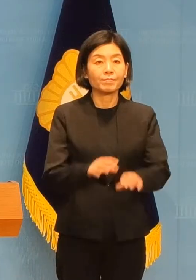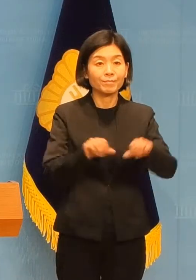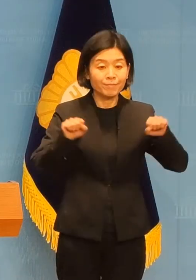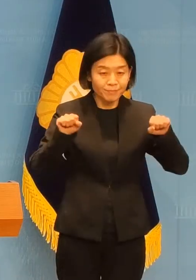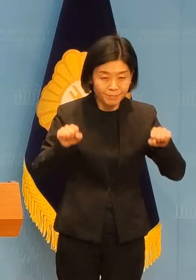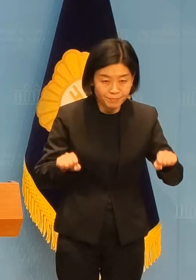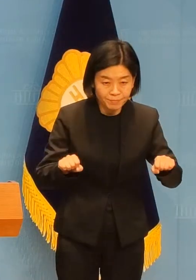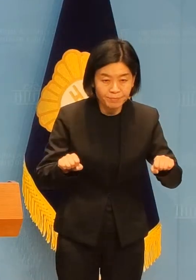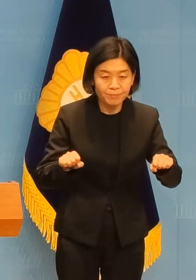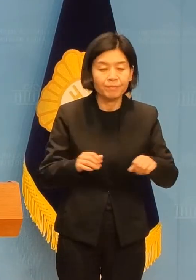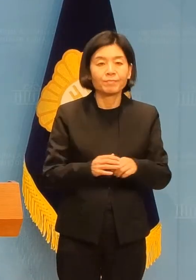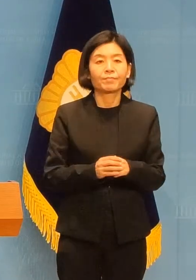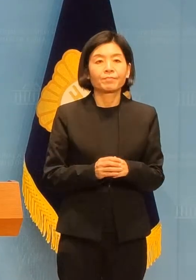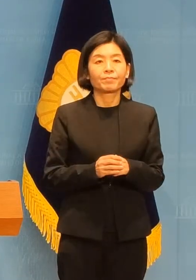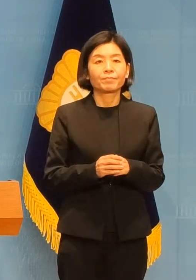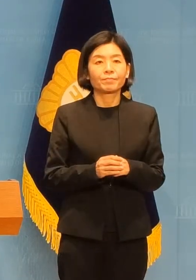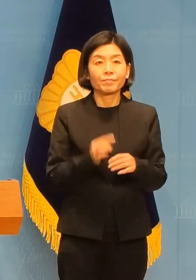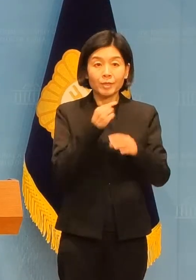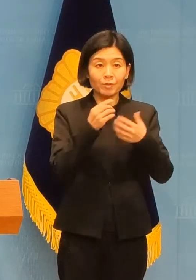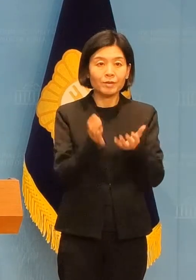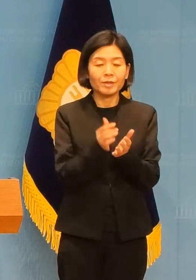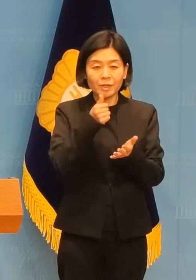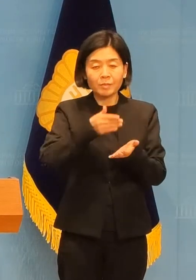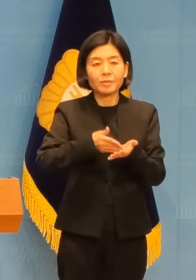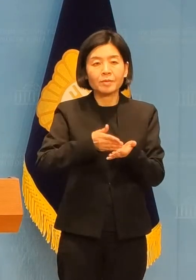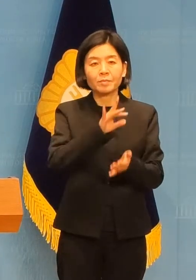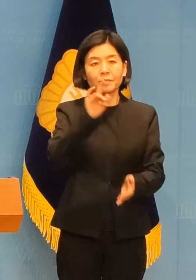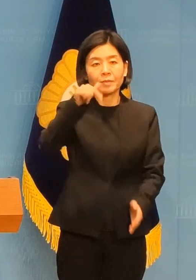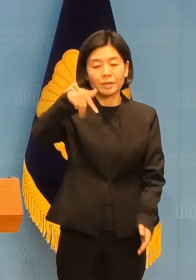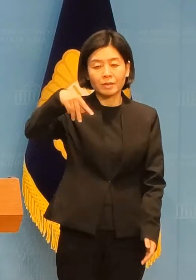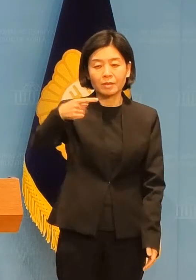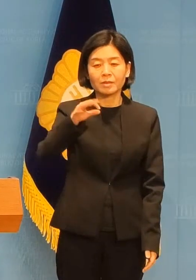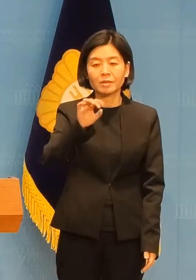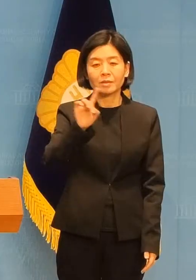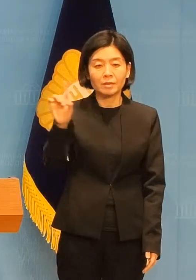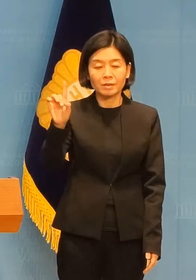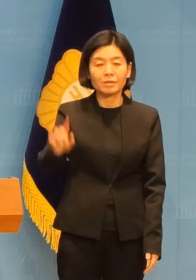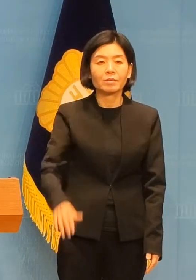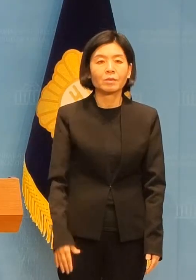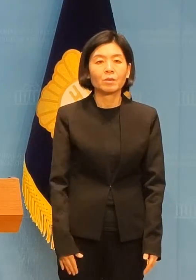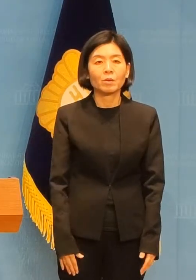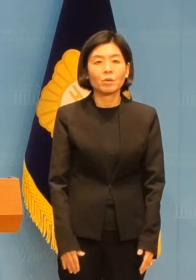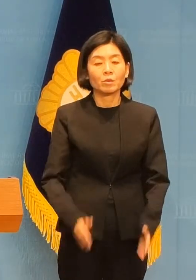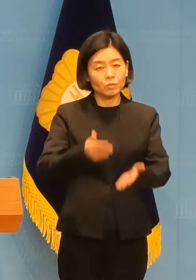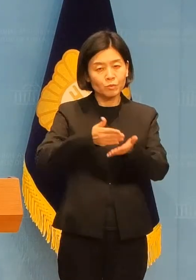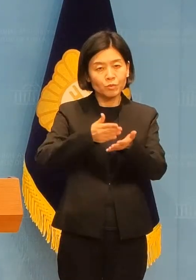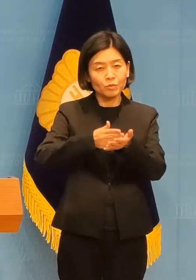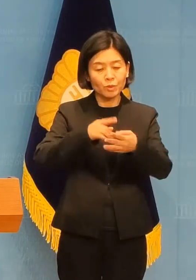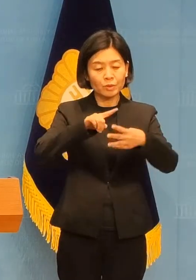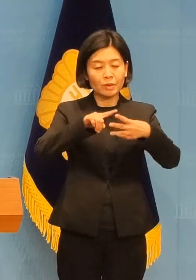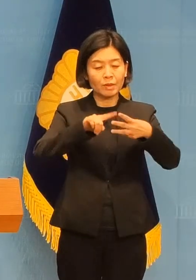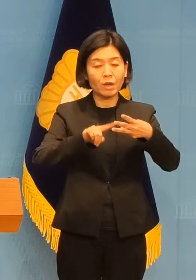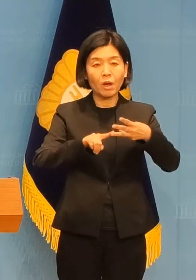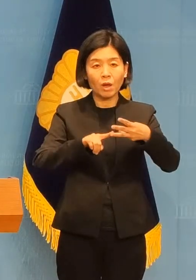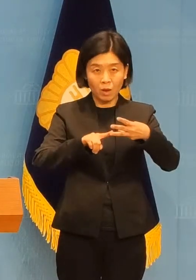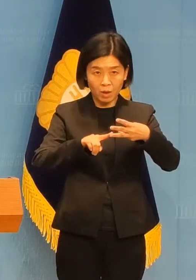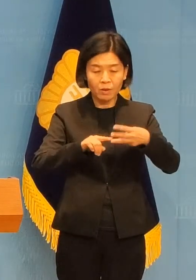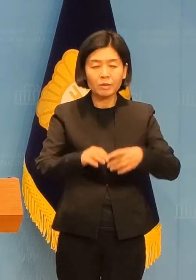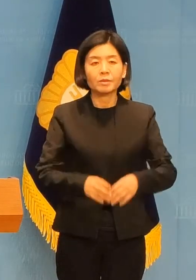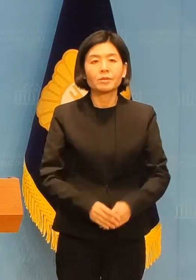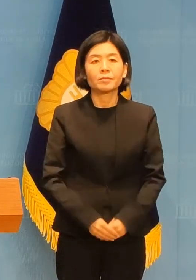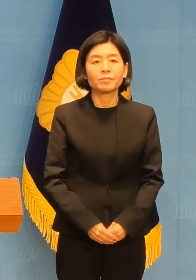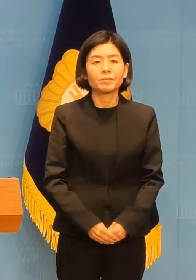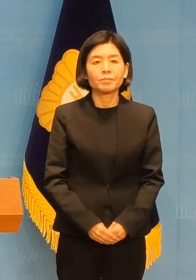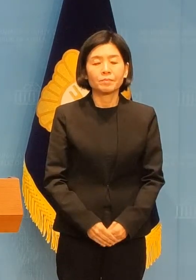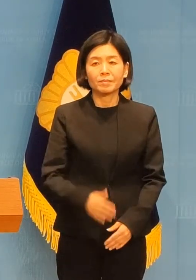안녕하십니까. 더불어민주당 원내대변인 백승하 의원입니다. 오늘의 논평 3건 말씀드리겠습니다.